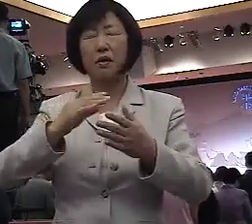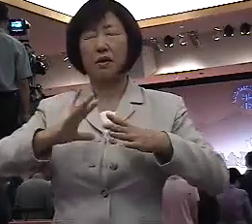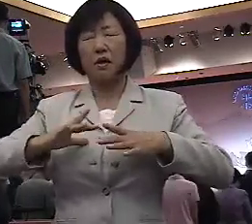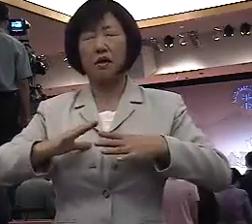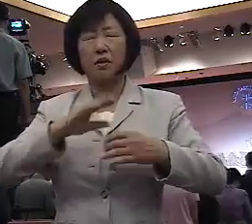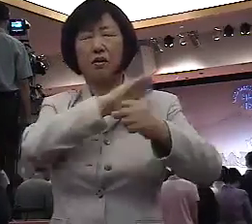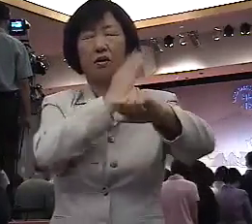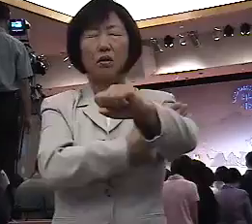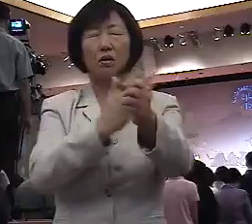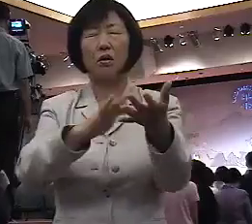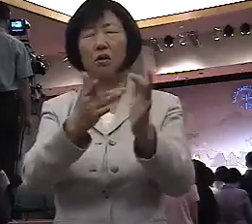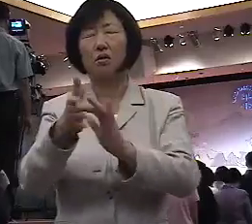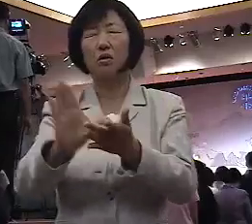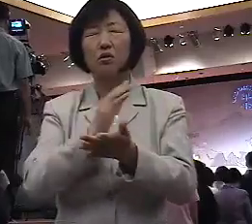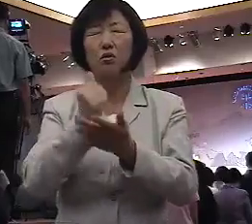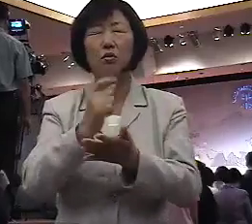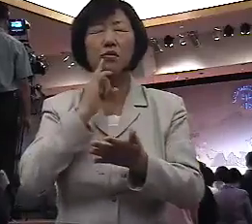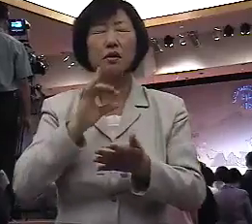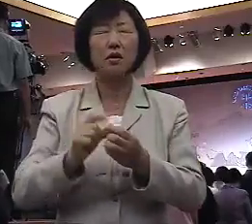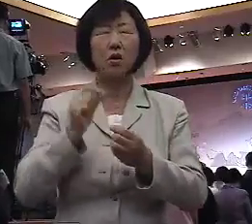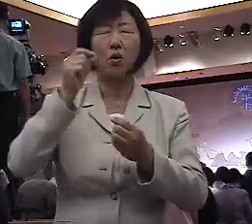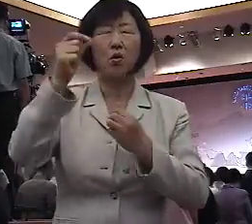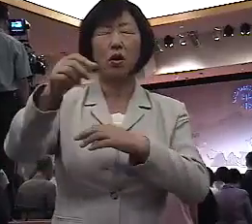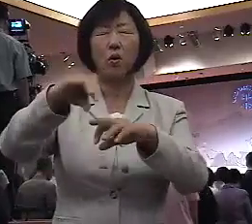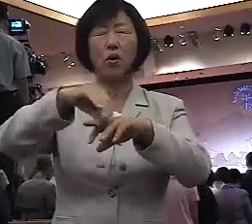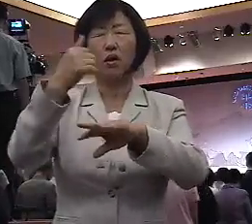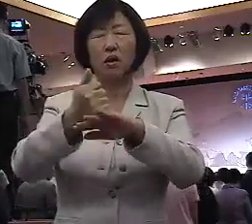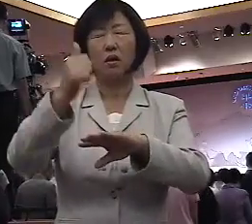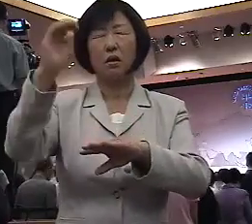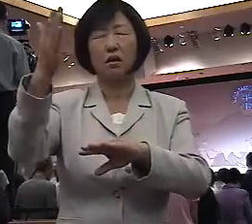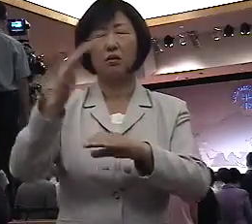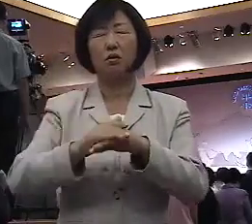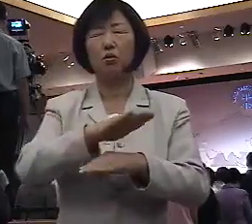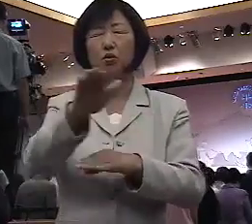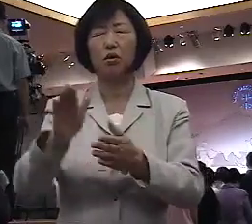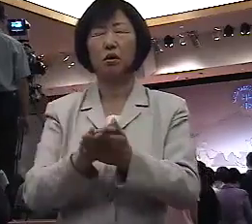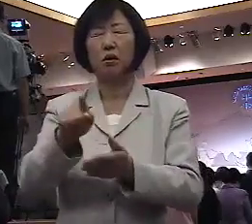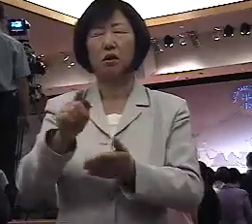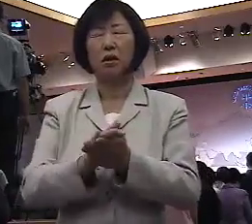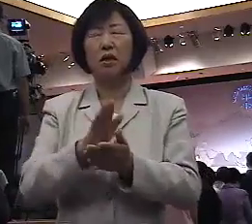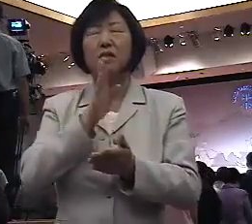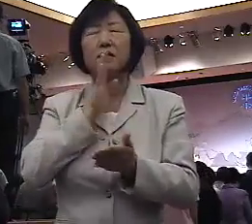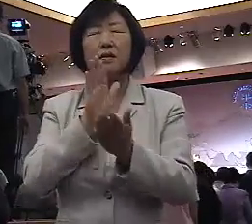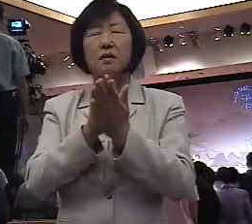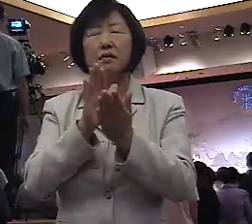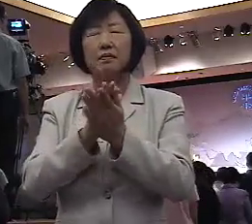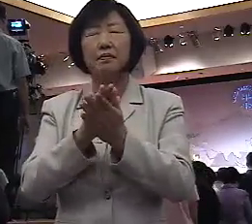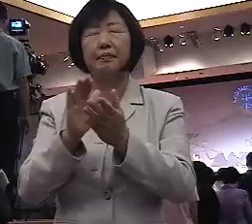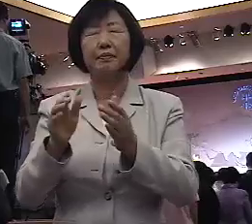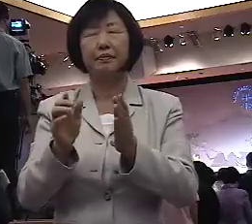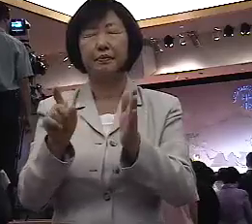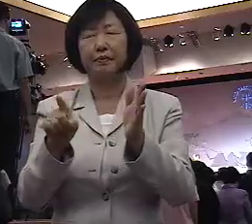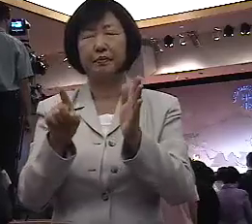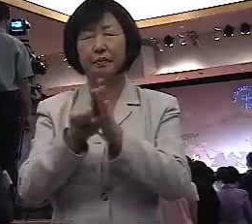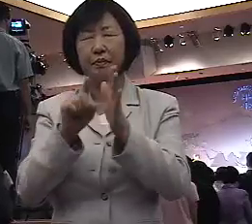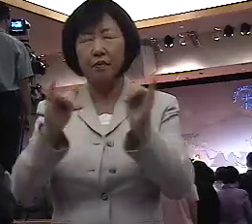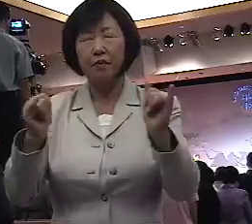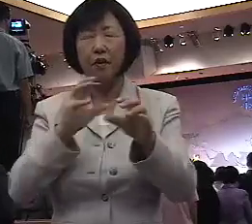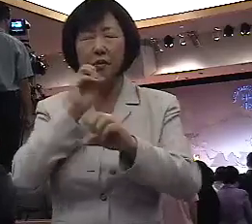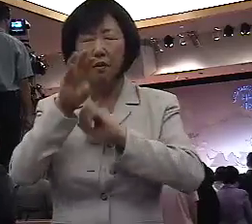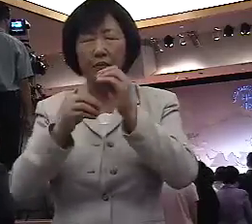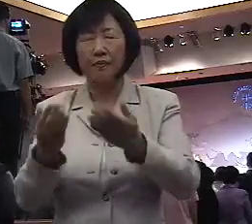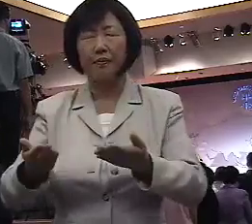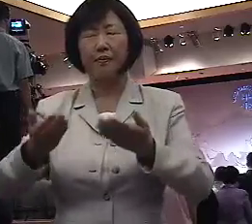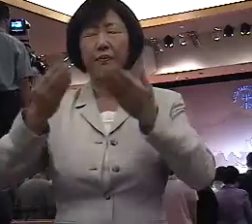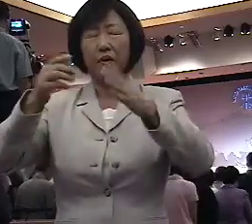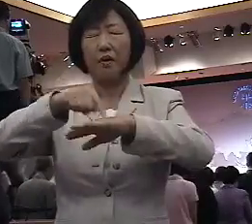능력이요 예수 그리스도만이 우리의 영원한 왕이 되시며 우리는 그의 친백성됨을 고백합니다.